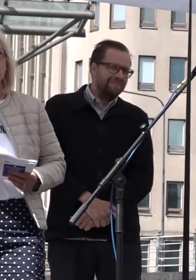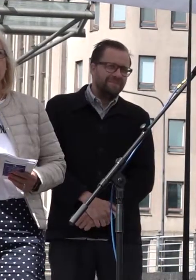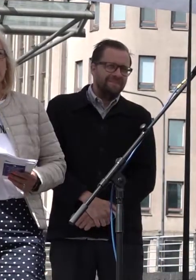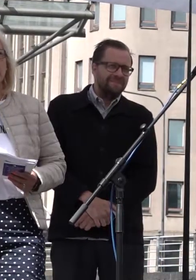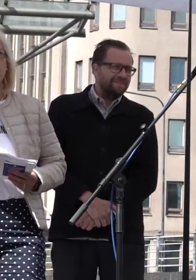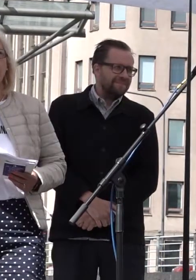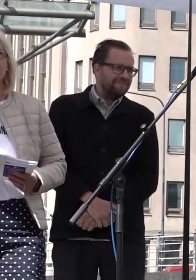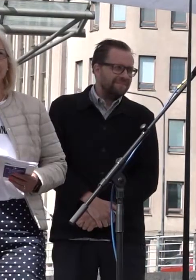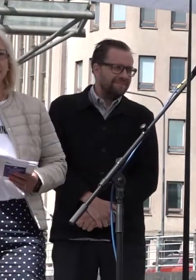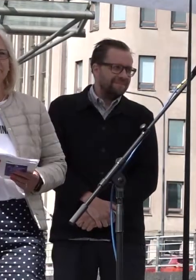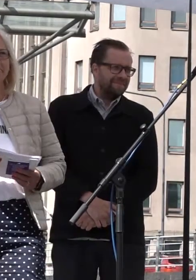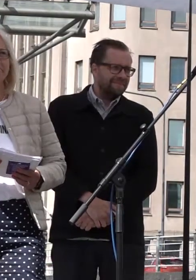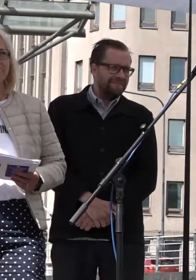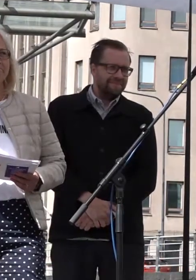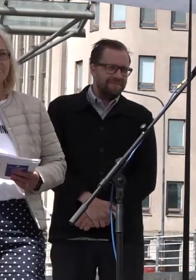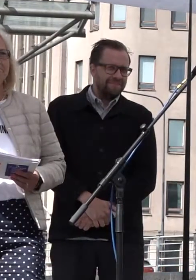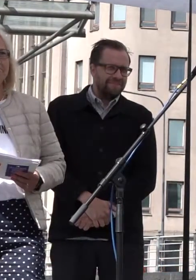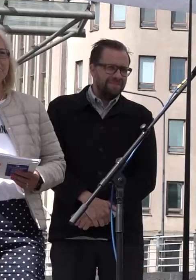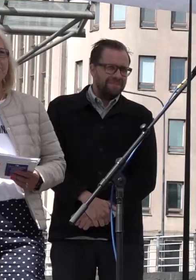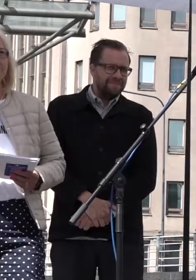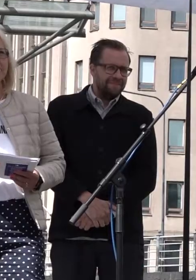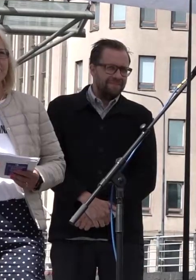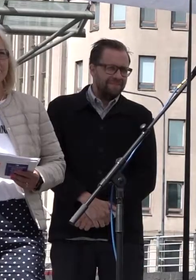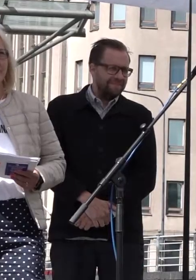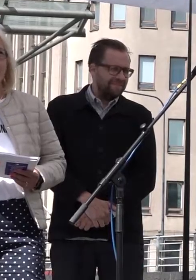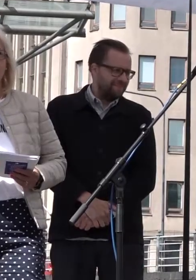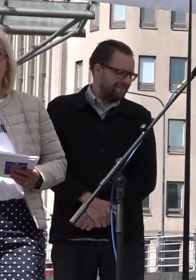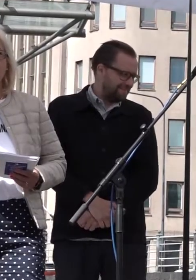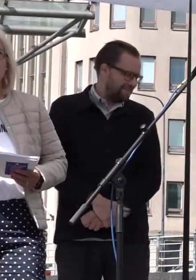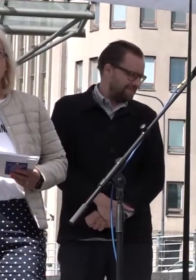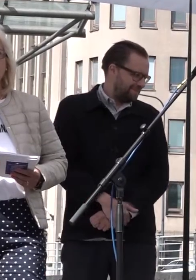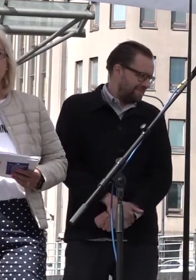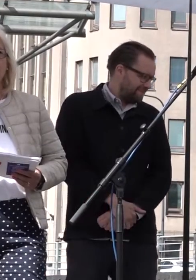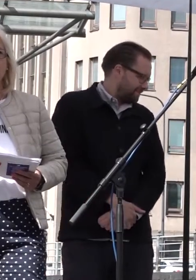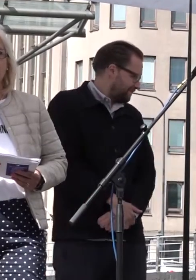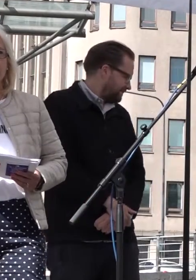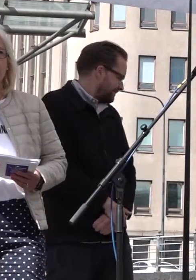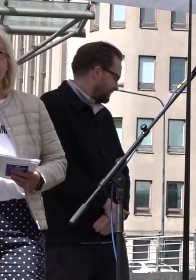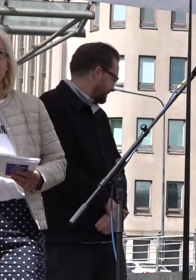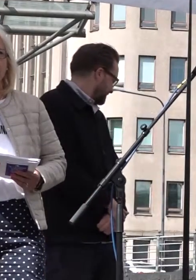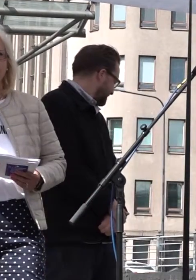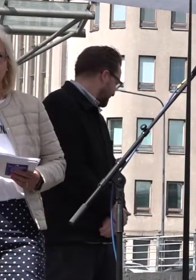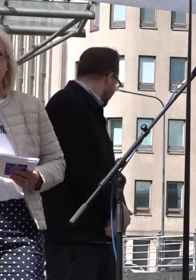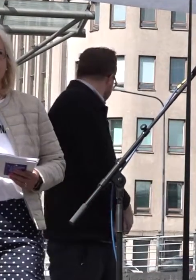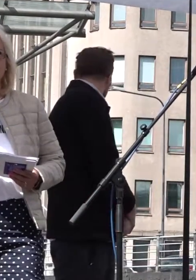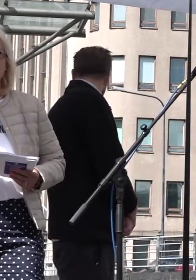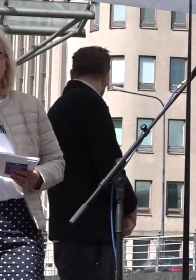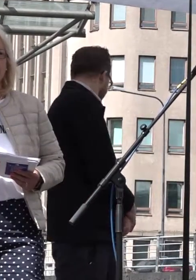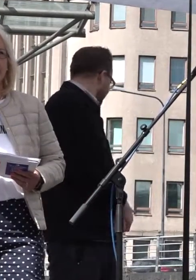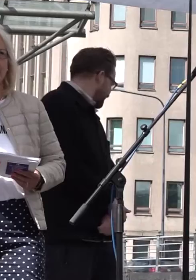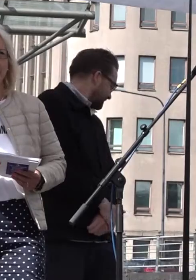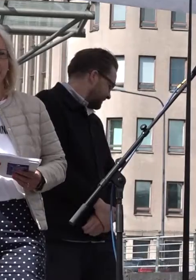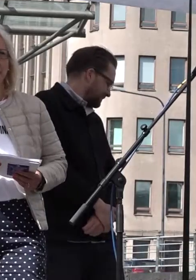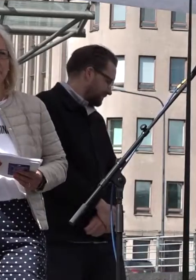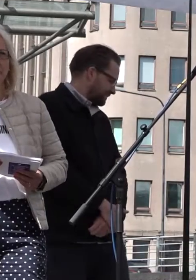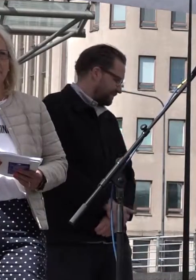vammaiset helposti tietoa? No, kyllä pitäisi saada. Pitääkö meidän tehdä vielä jotakin sen eteen? Pitäisi. Mitäs meidän pitäisi